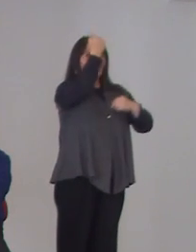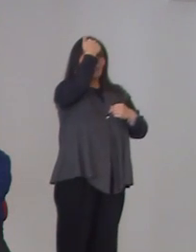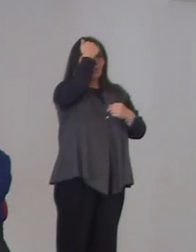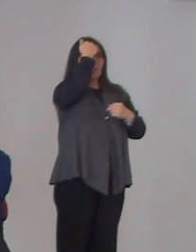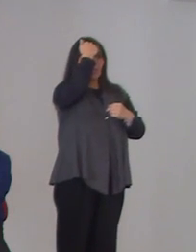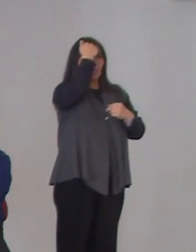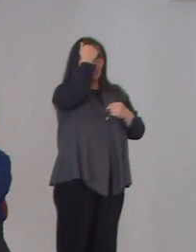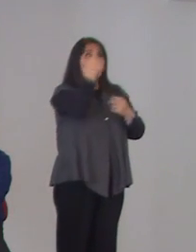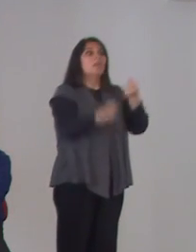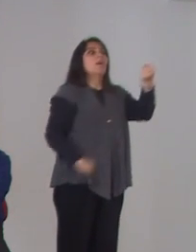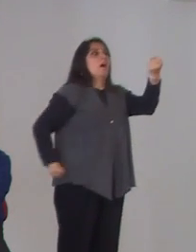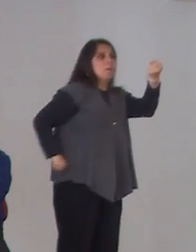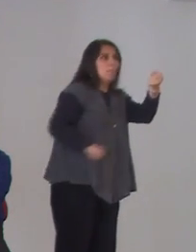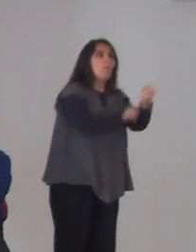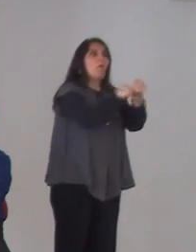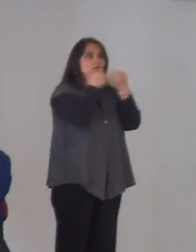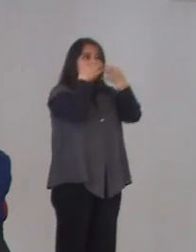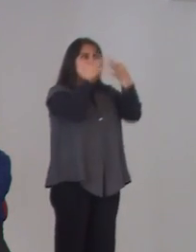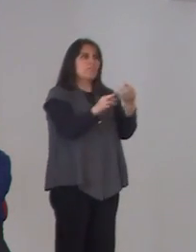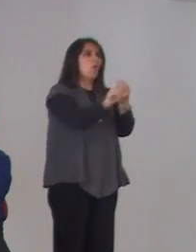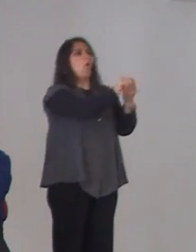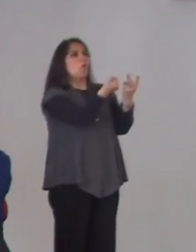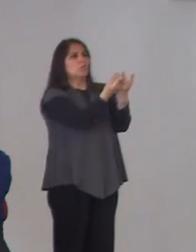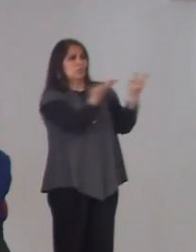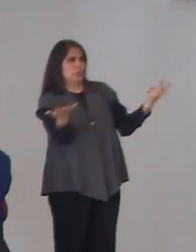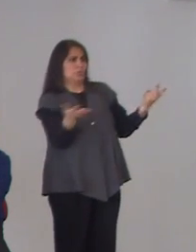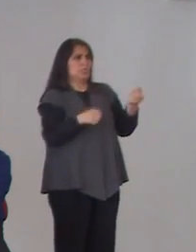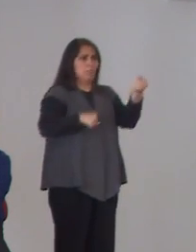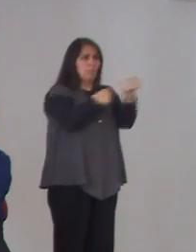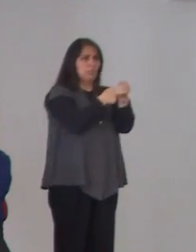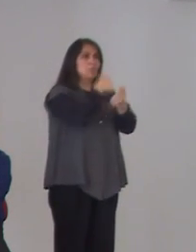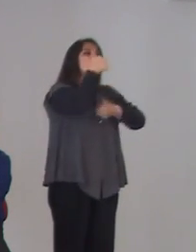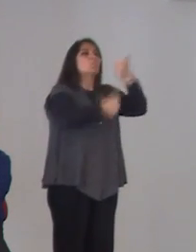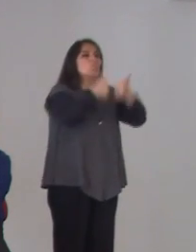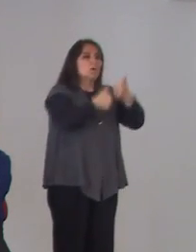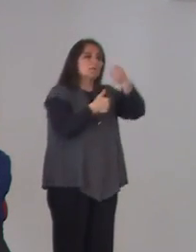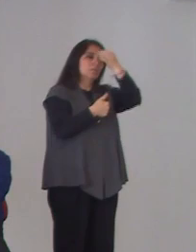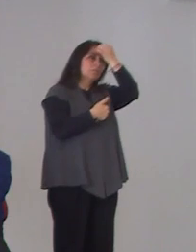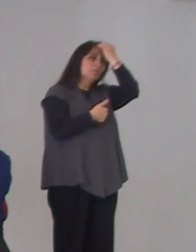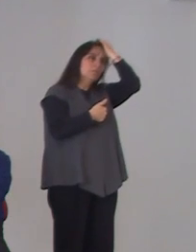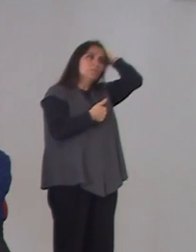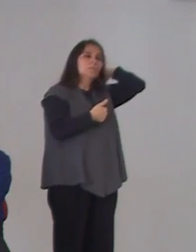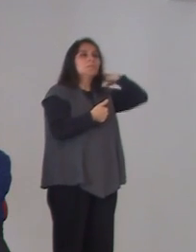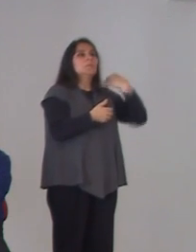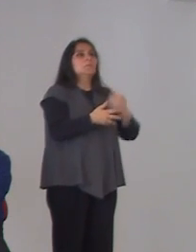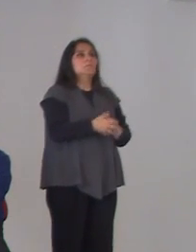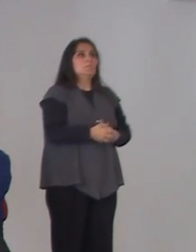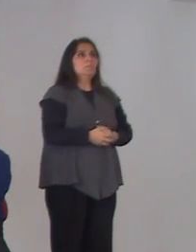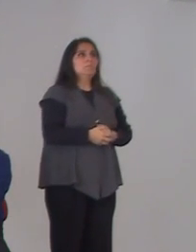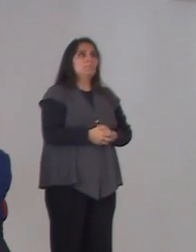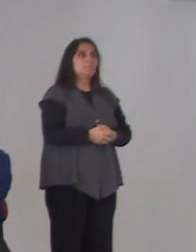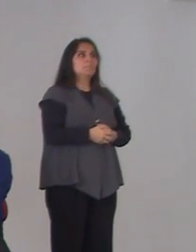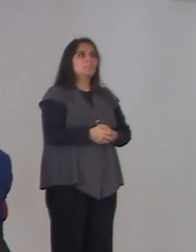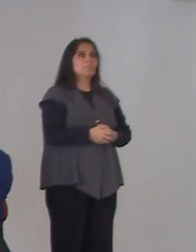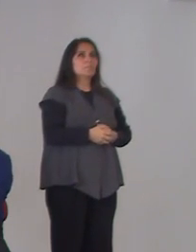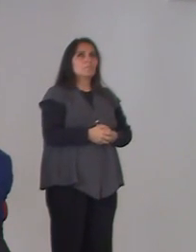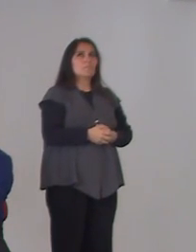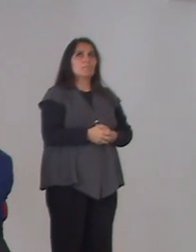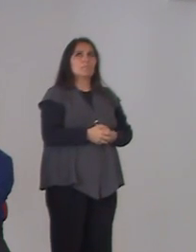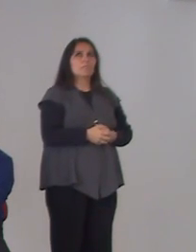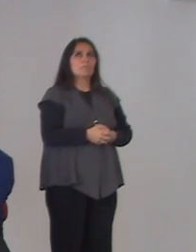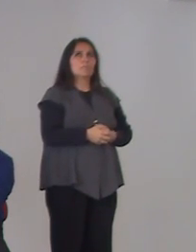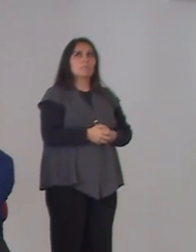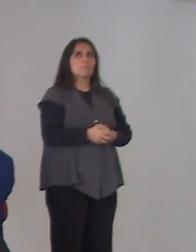cosas, real o no. ¿Qué es lo que, o qué, cuál es la idea que surge